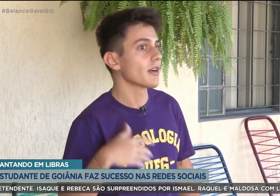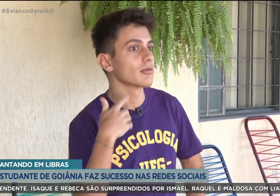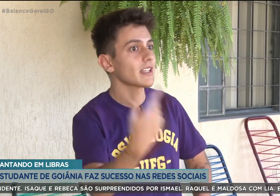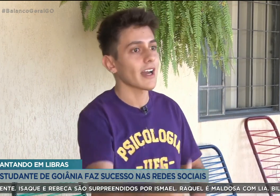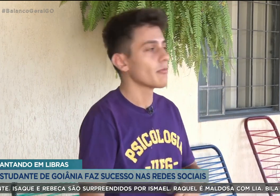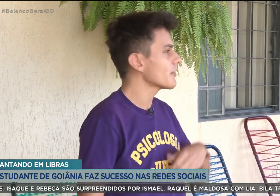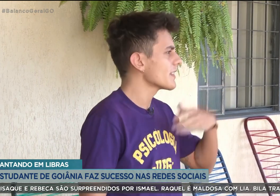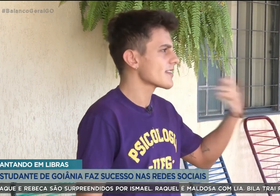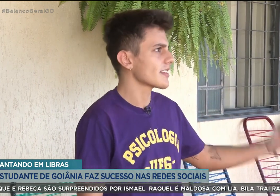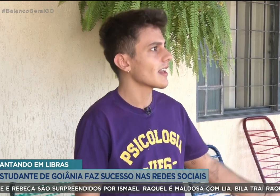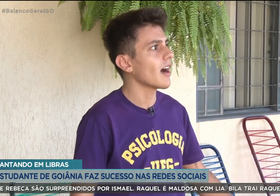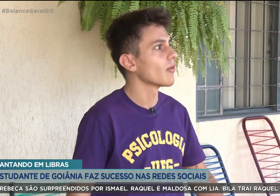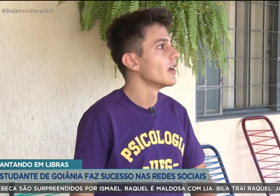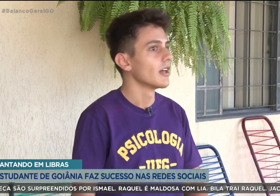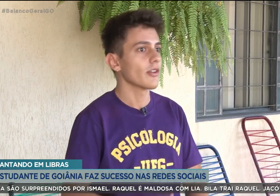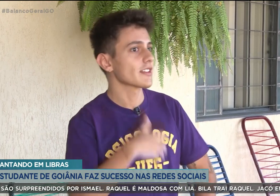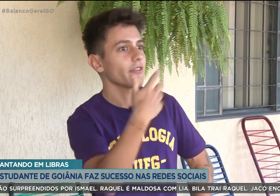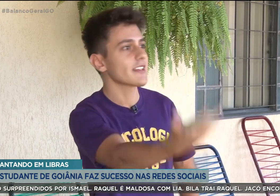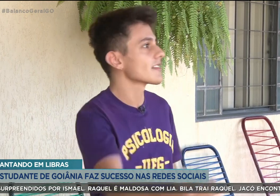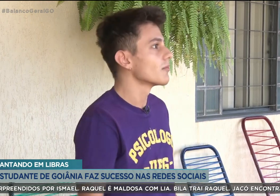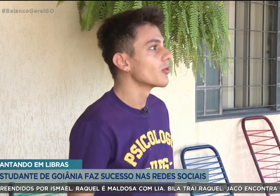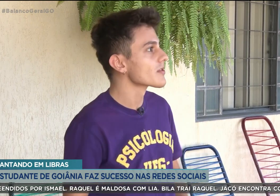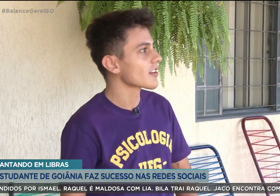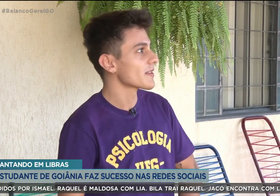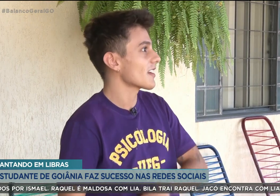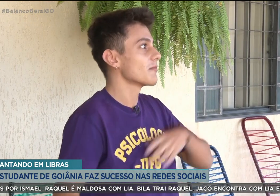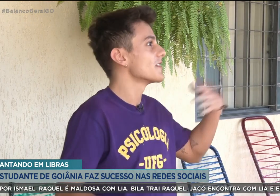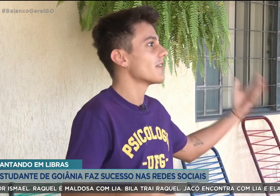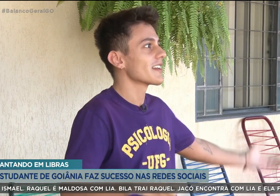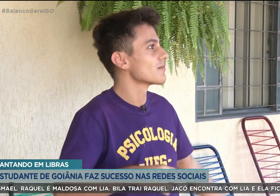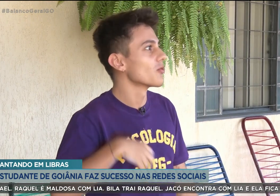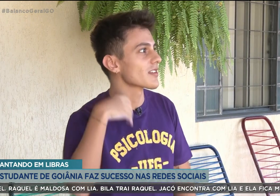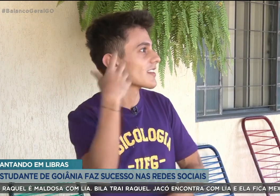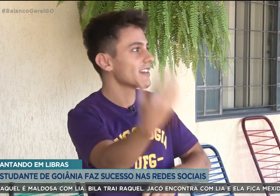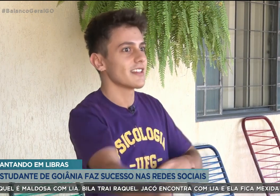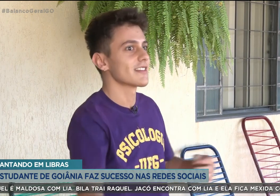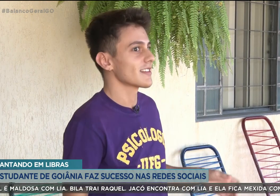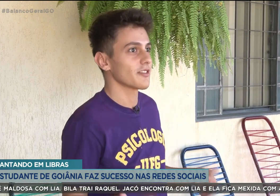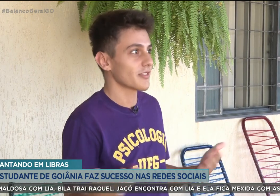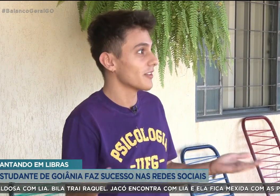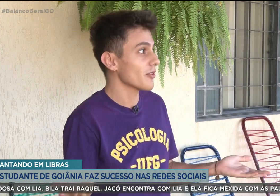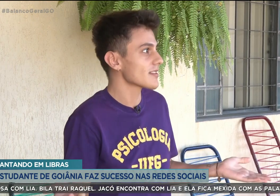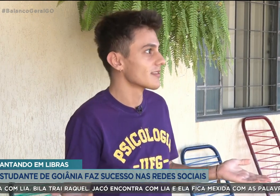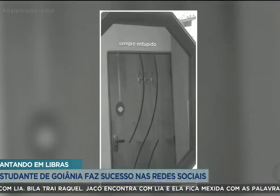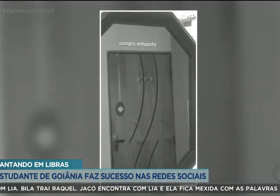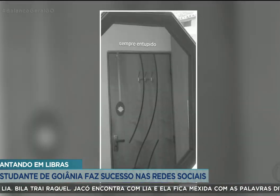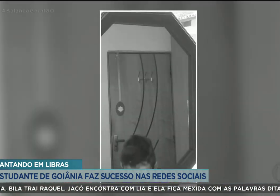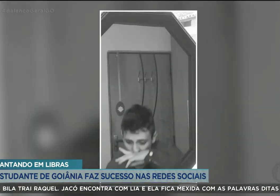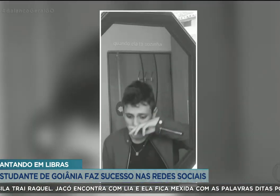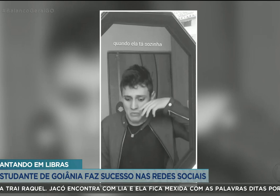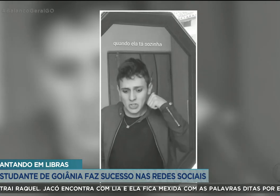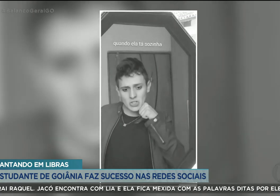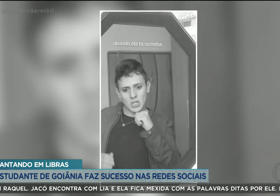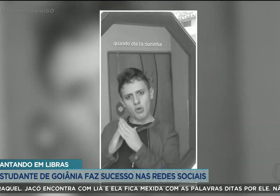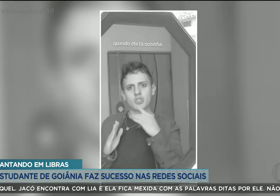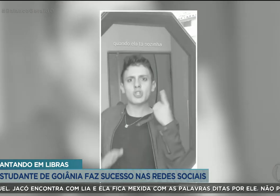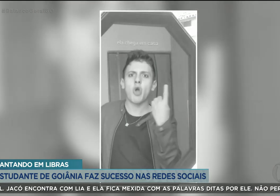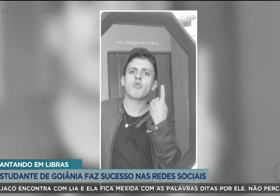perguntar Como é faz esse sinal Nossa, faz essa música Começaram a me pedir várias músicas, artistas E eu fiquei, nossa Tô fazendo vídeo em Libras